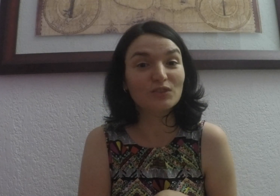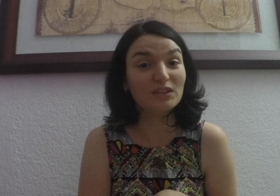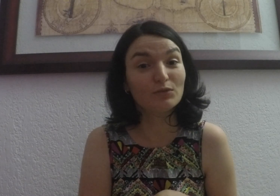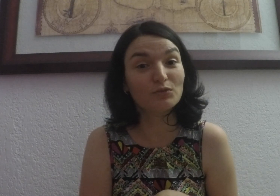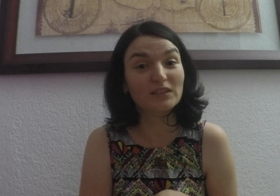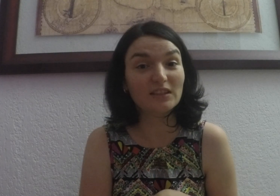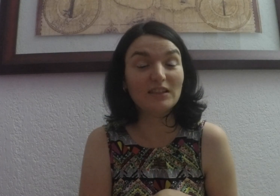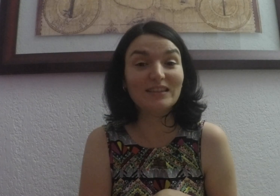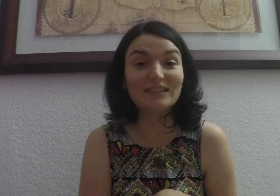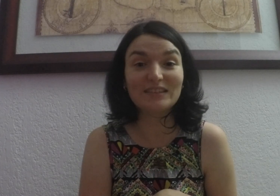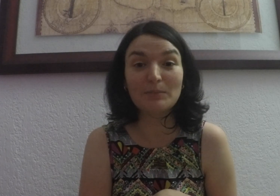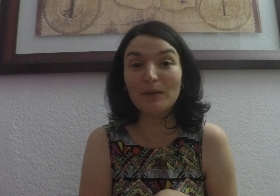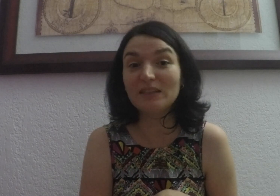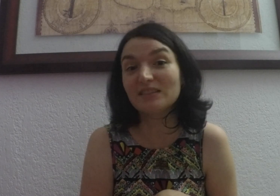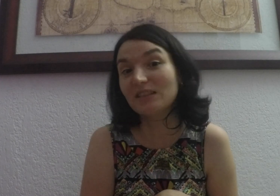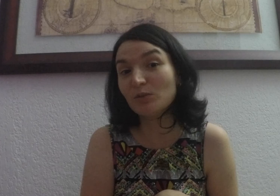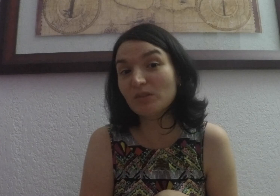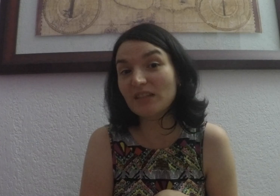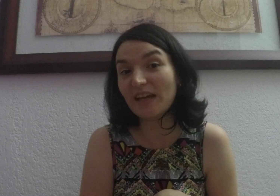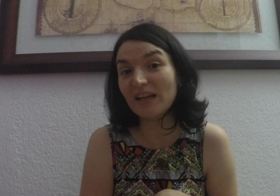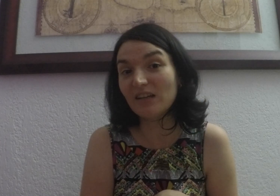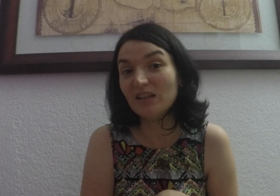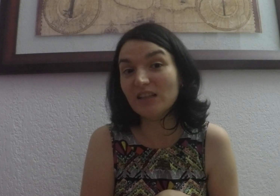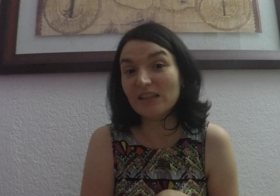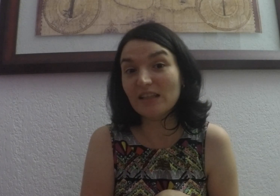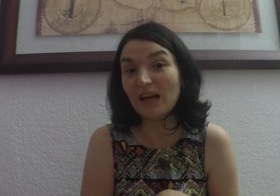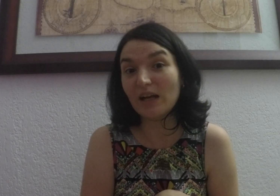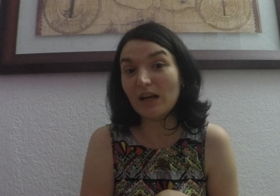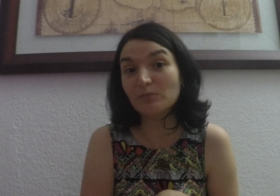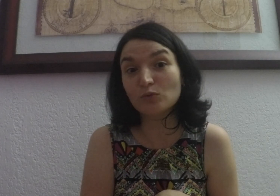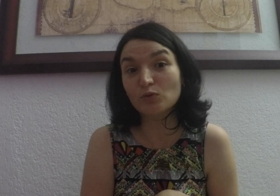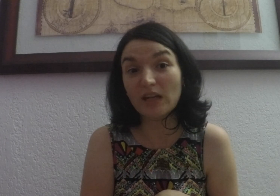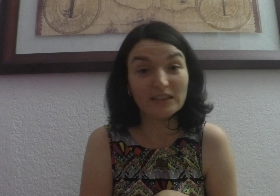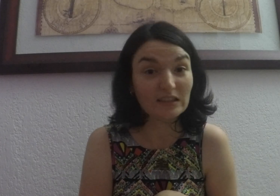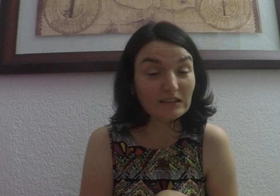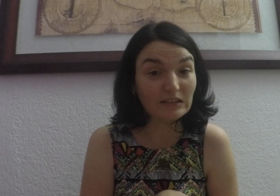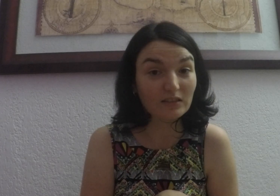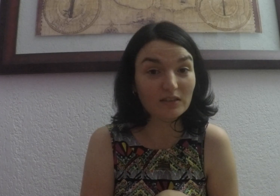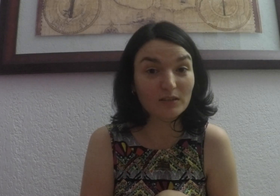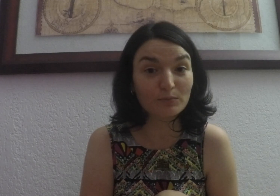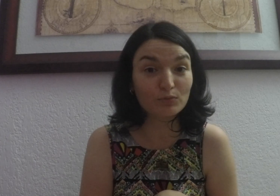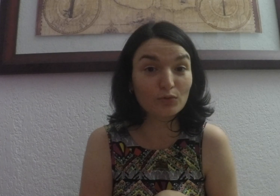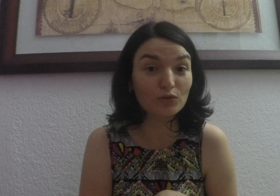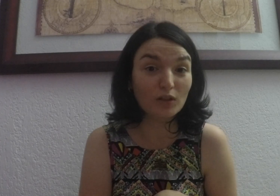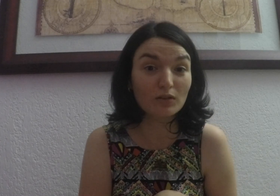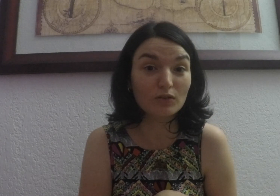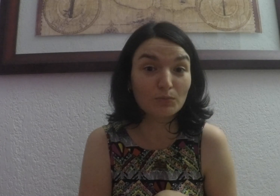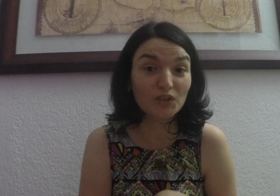si vous le souhaitez, n'hésitez pas à me laisser des commentaires et à me liker pour une